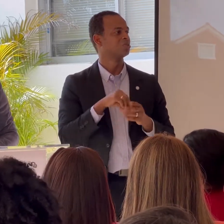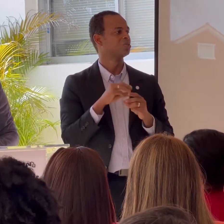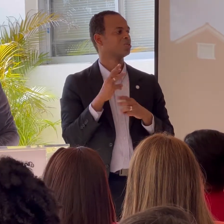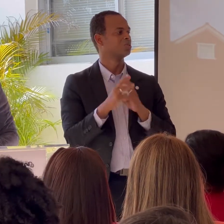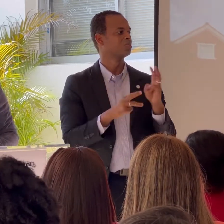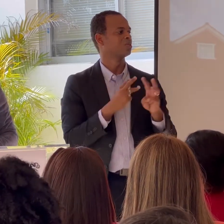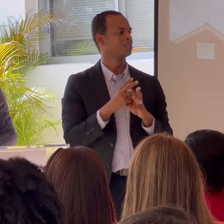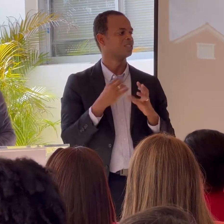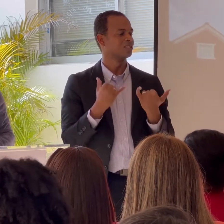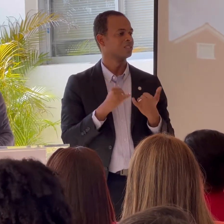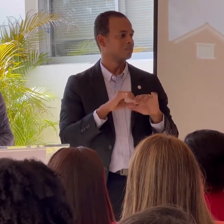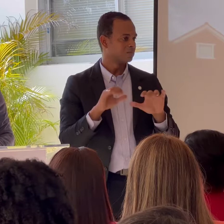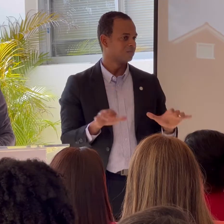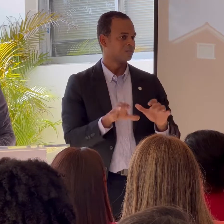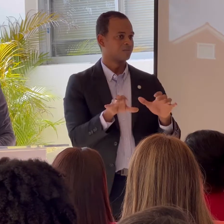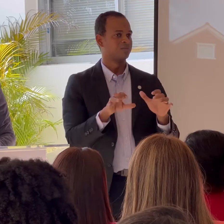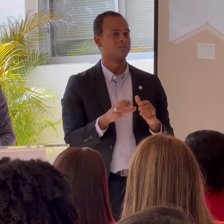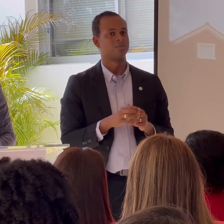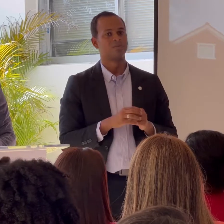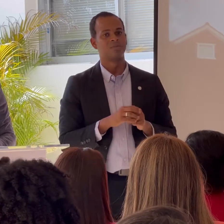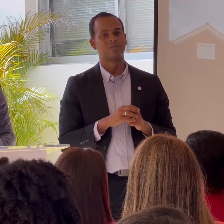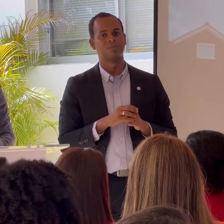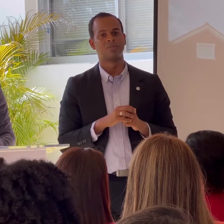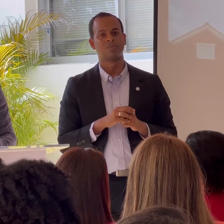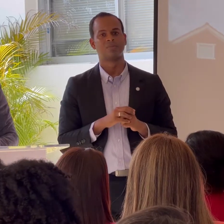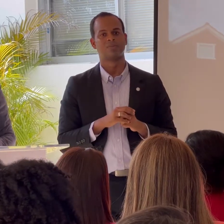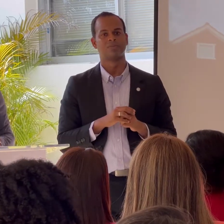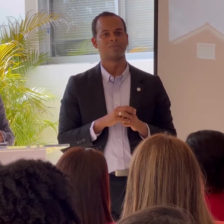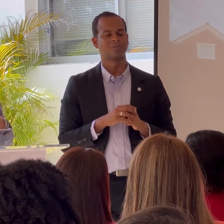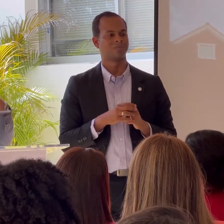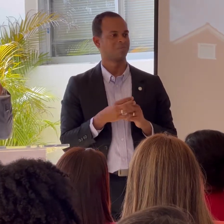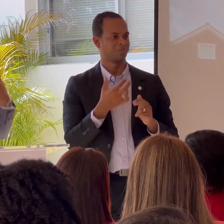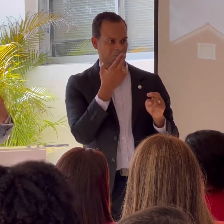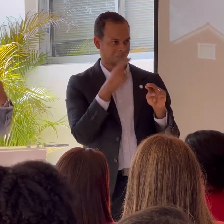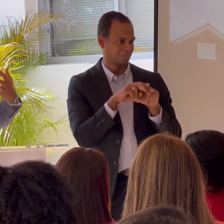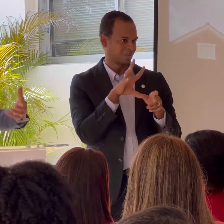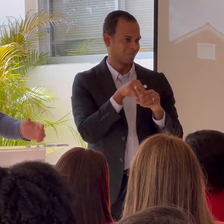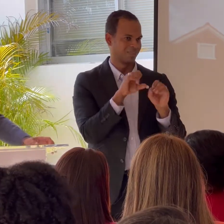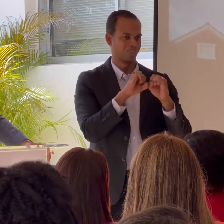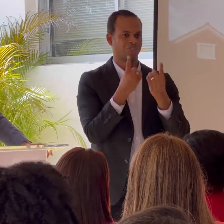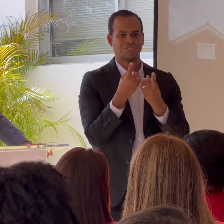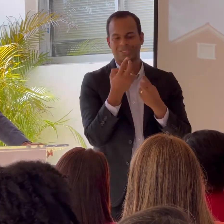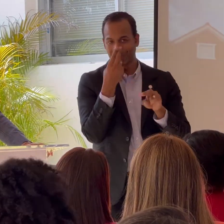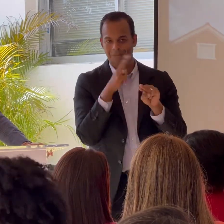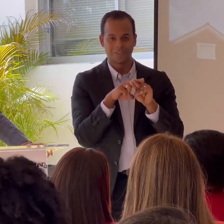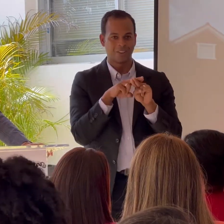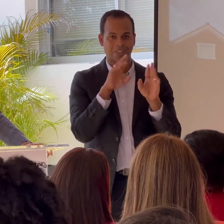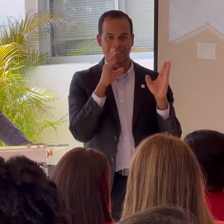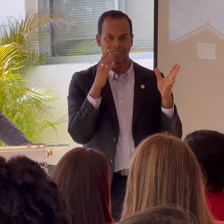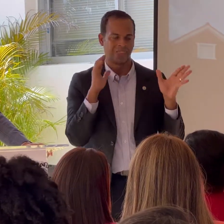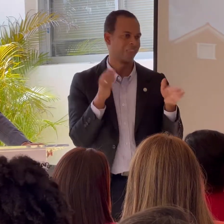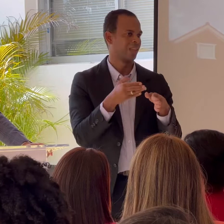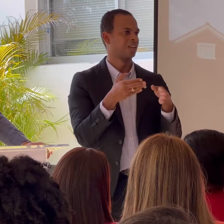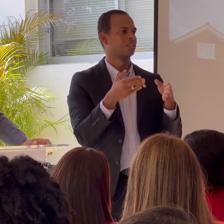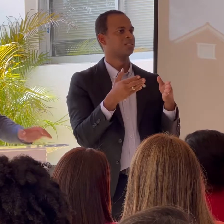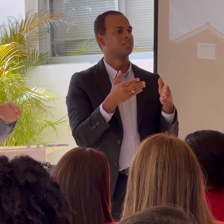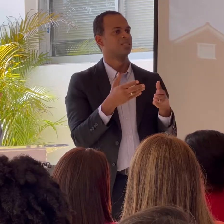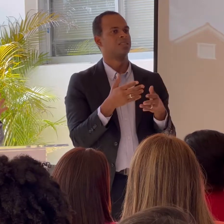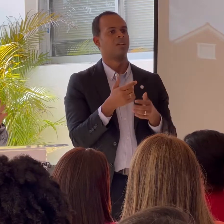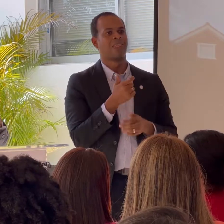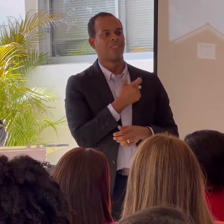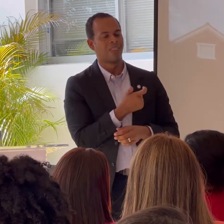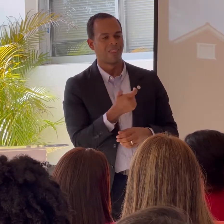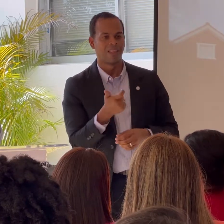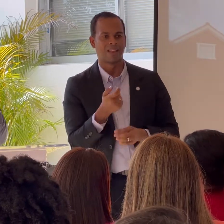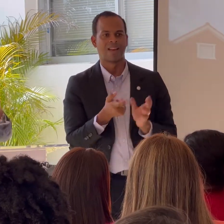una actualidad, en un mundo del entretenimiento, en la sociedad del entretenimiento, muchas veces es más